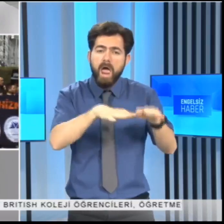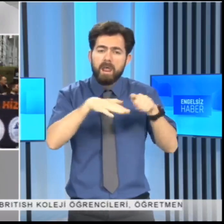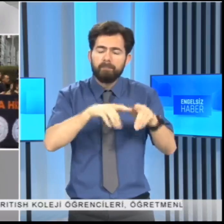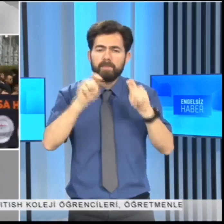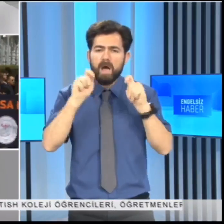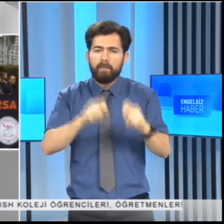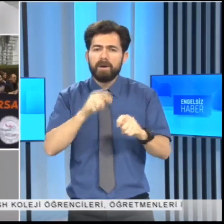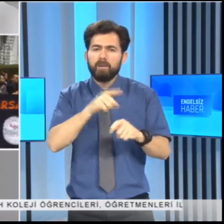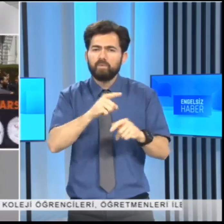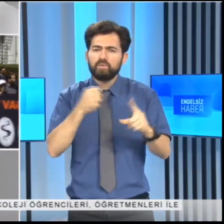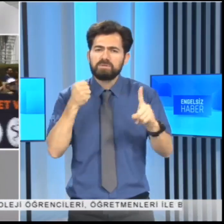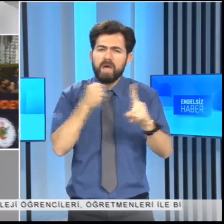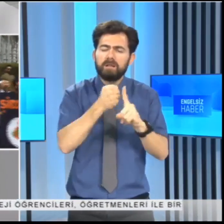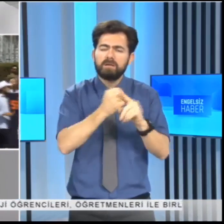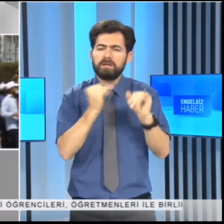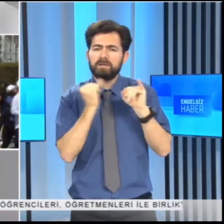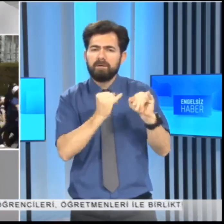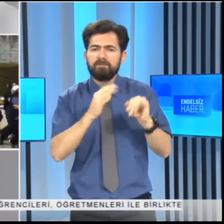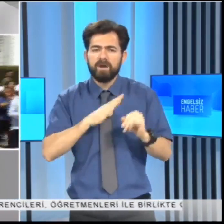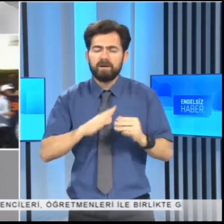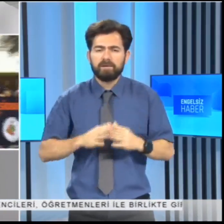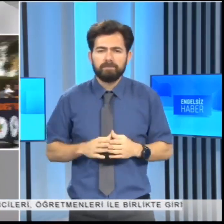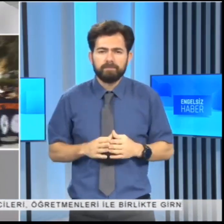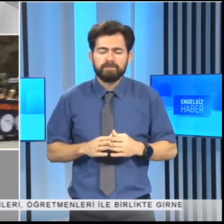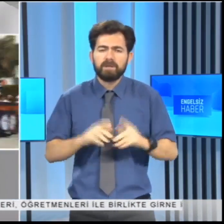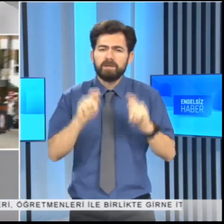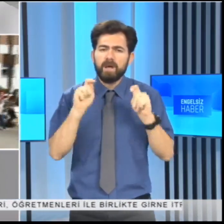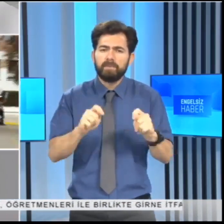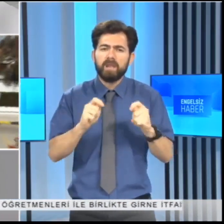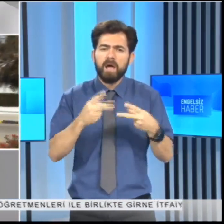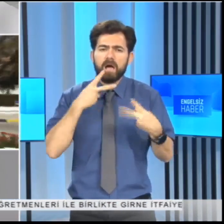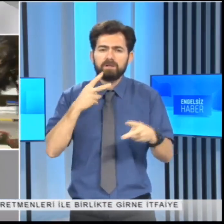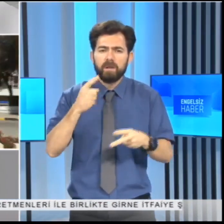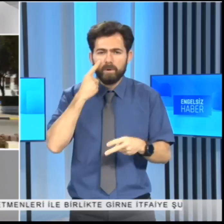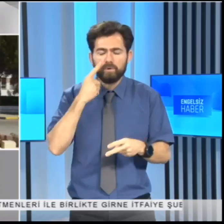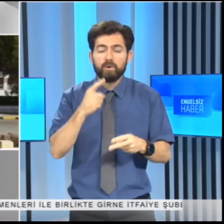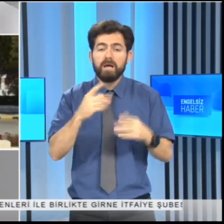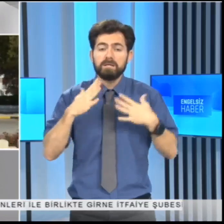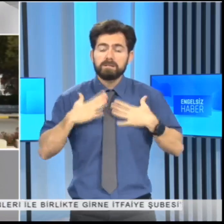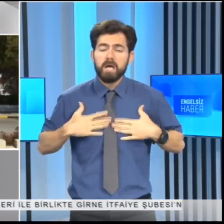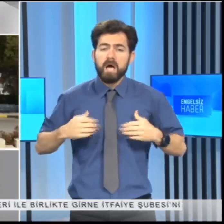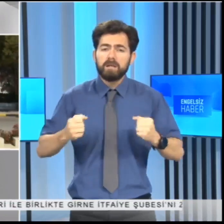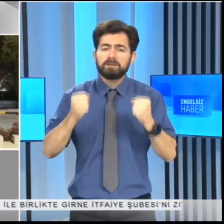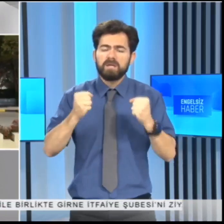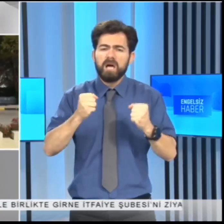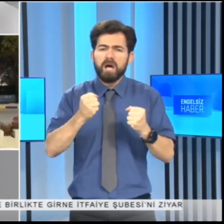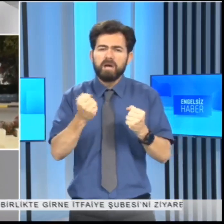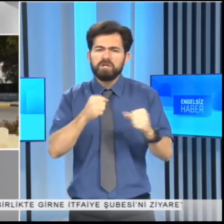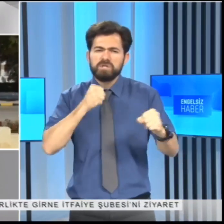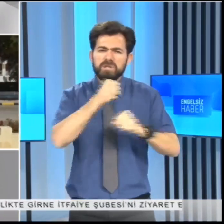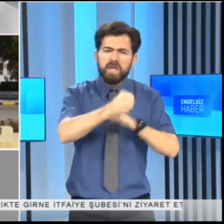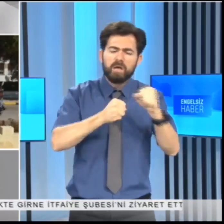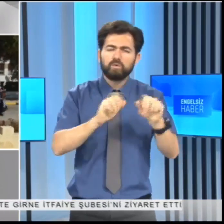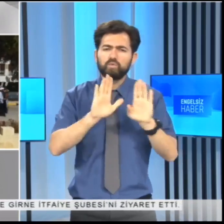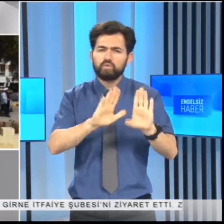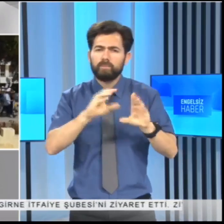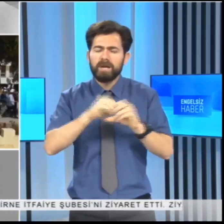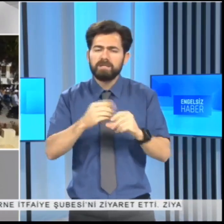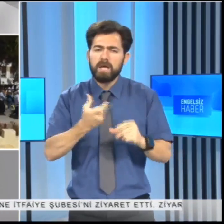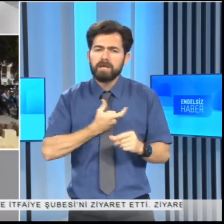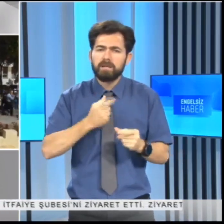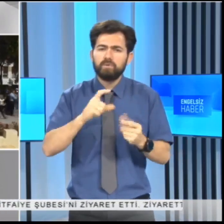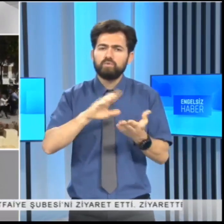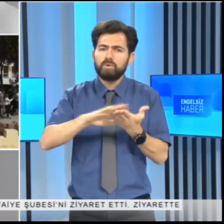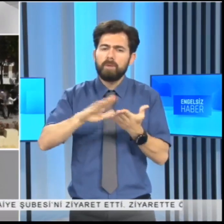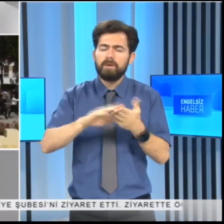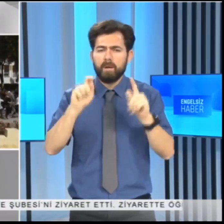kınadı. Yapılan açıklamada sağlıkta şiddeti önlemeye yönelik yasal düzenlemelerin yapılması